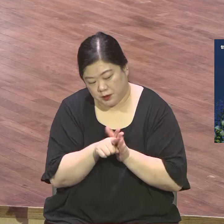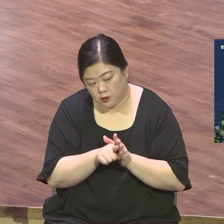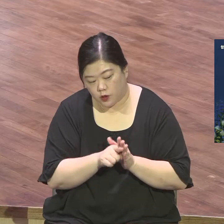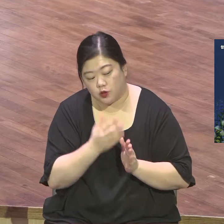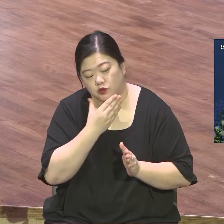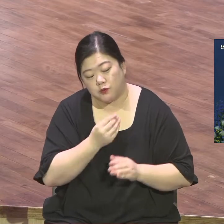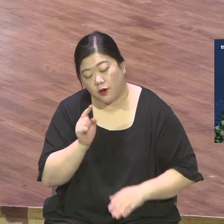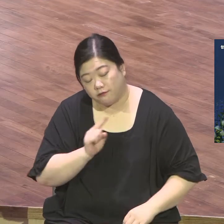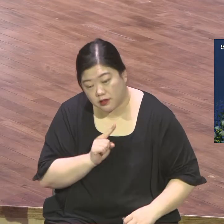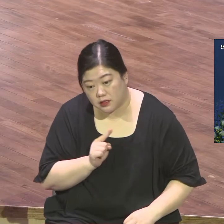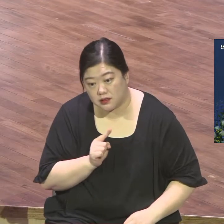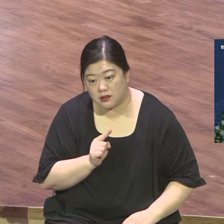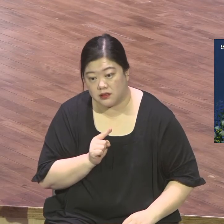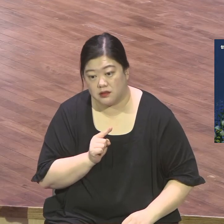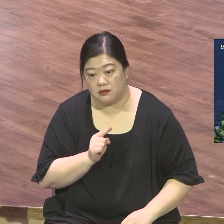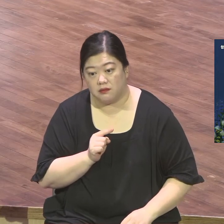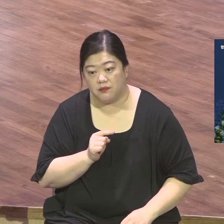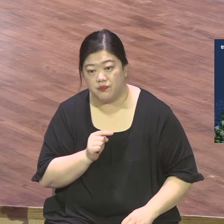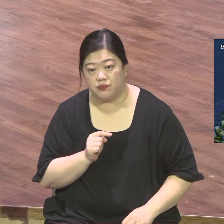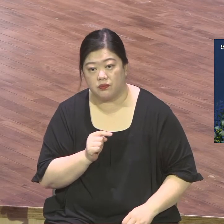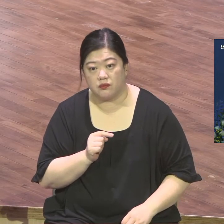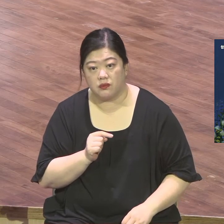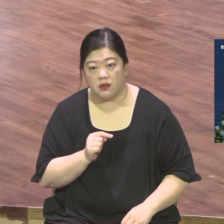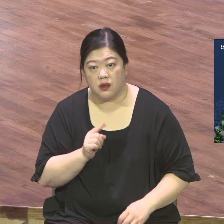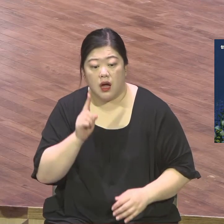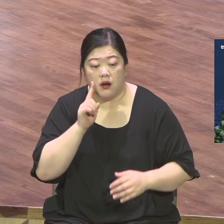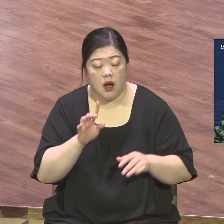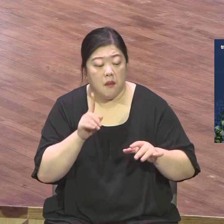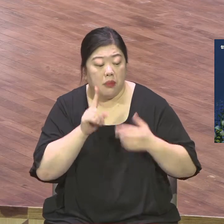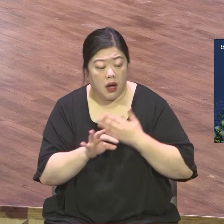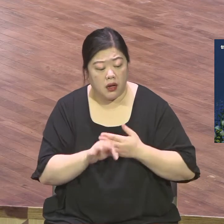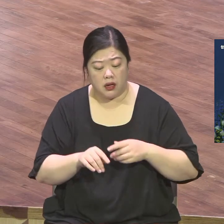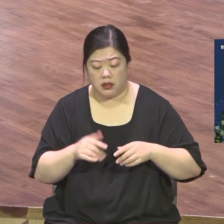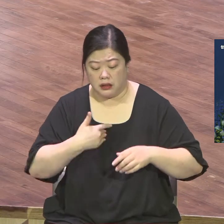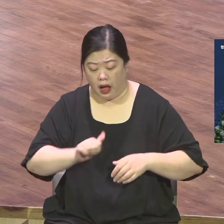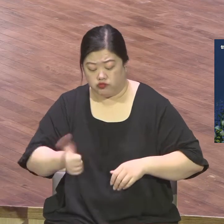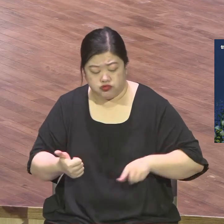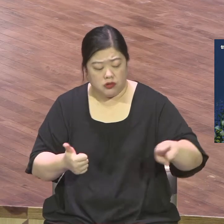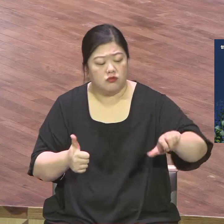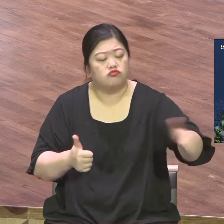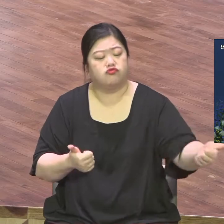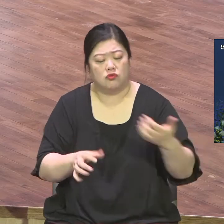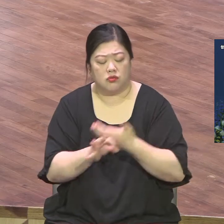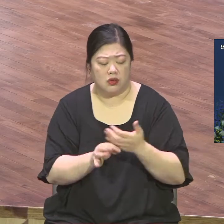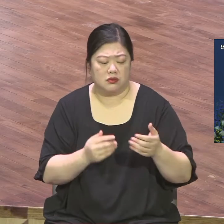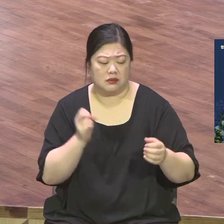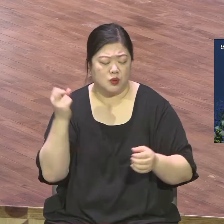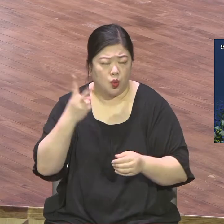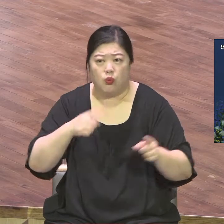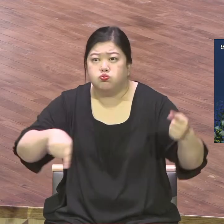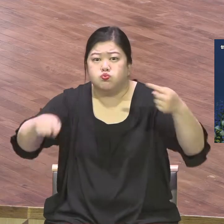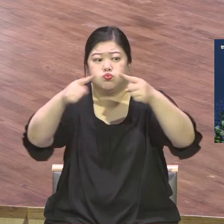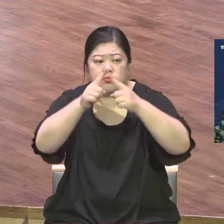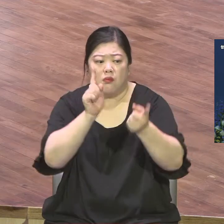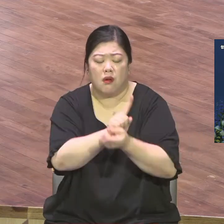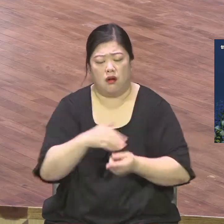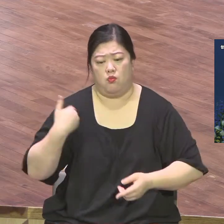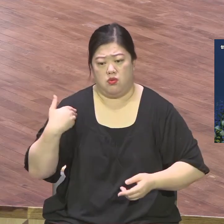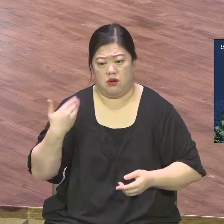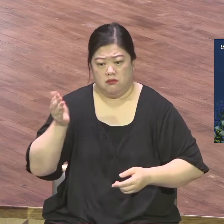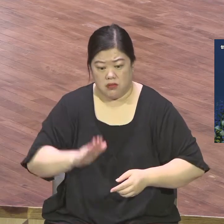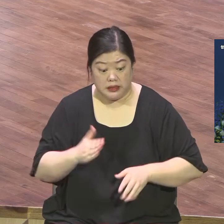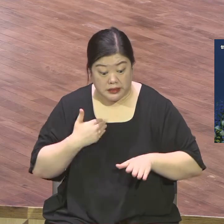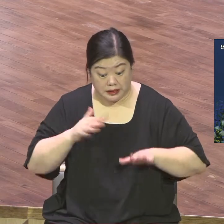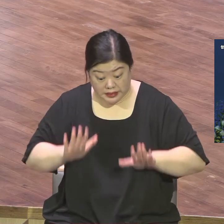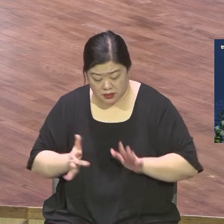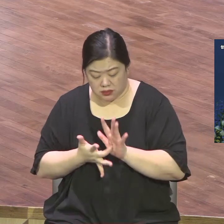오늘 끝나면 당신과 나와 이 세상에 다시 만날 일이 없어. 내 양심이 말하는 것이다. 여러분, 여러분이 가진